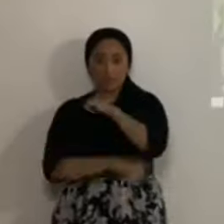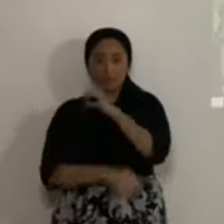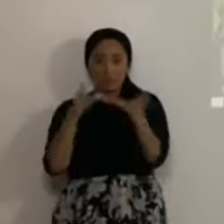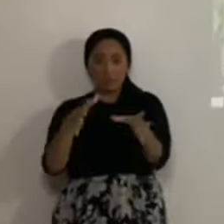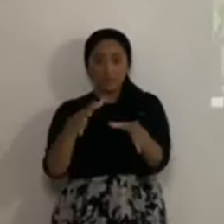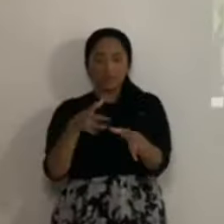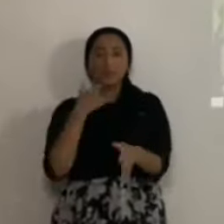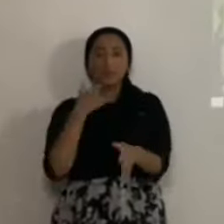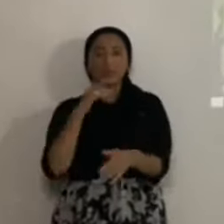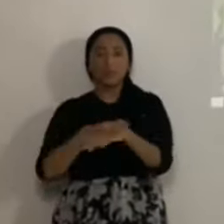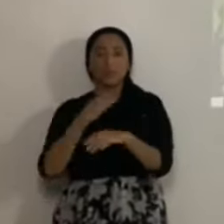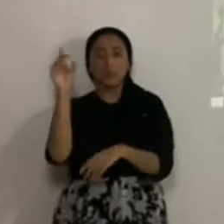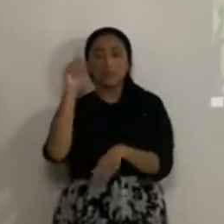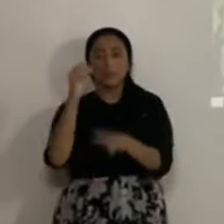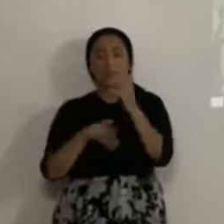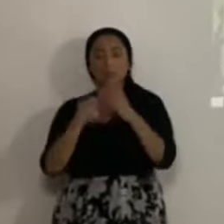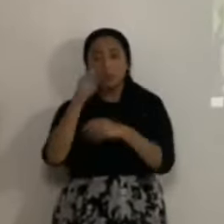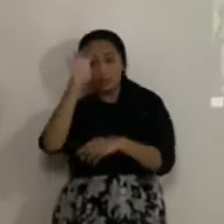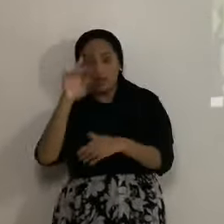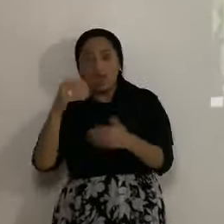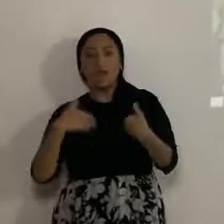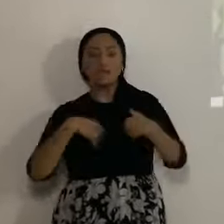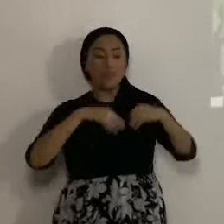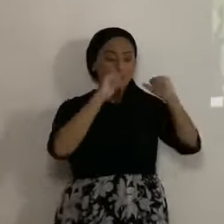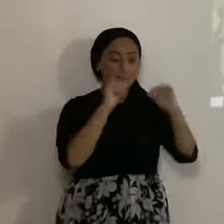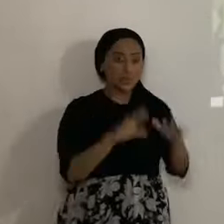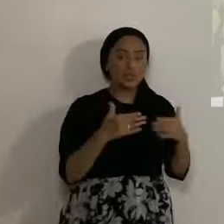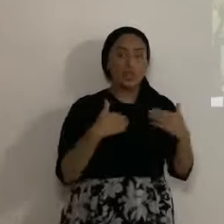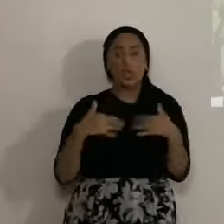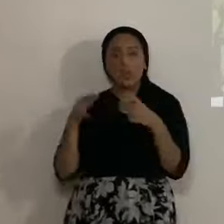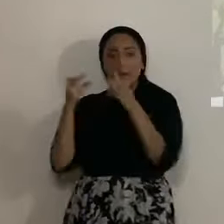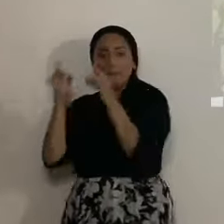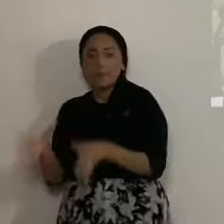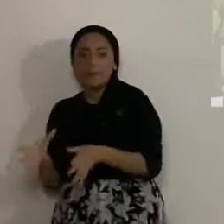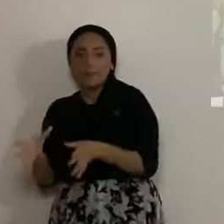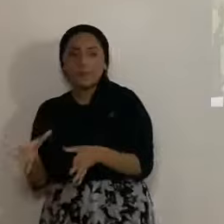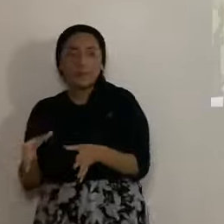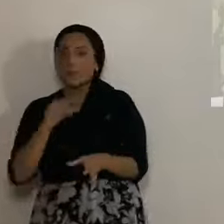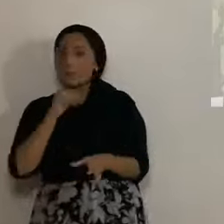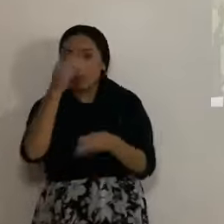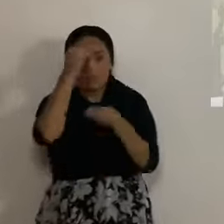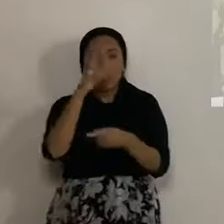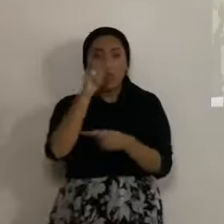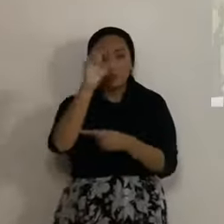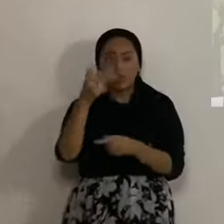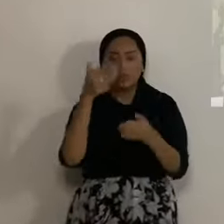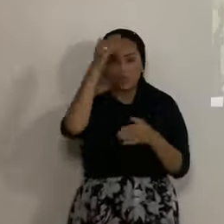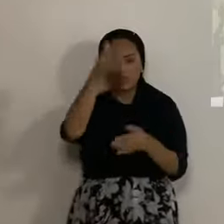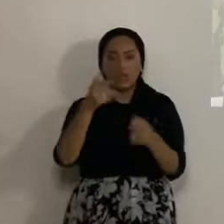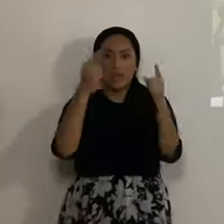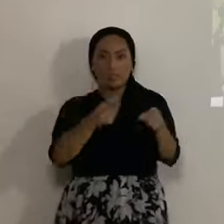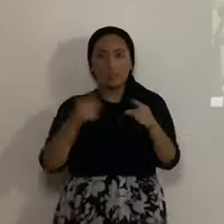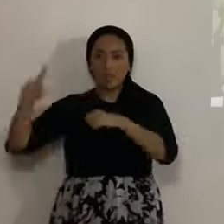no dicen Deuteronomio 28, aquí tiene las bendiciones y las maldiciones. Si no obedeces mi Torah, esto te vendrá.